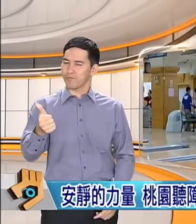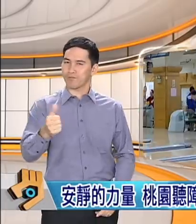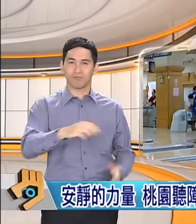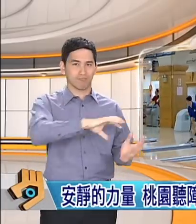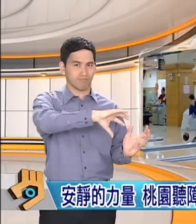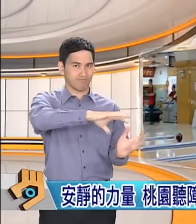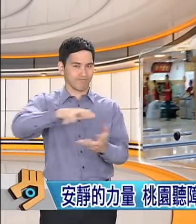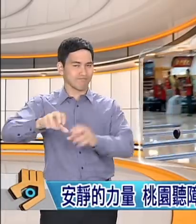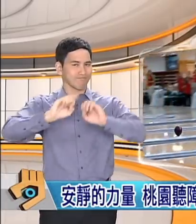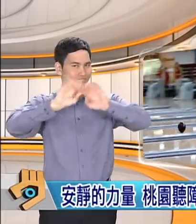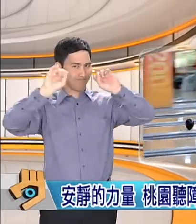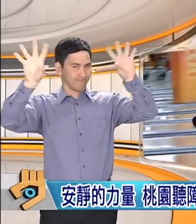地。